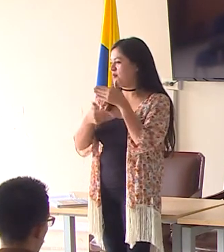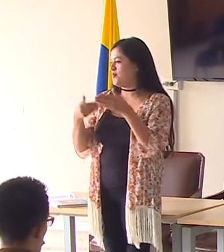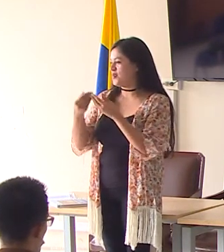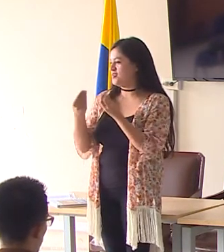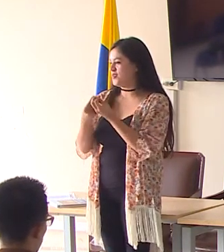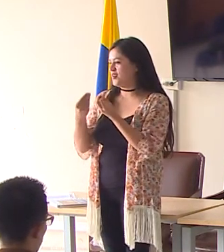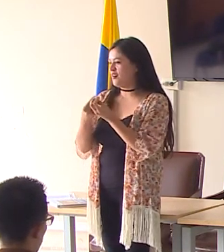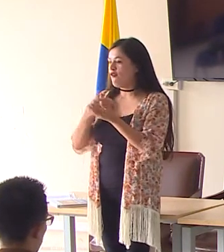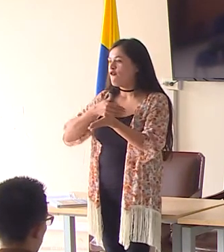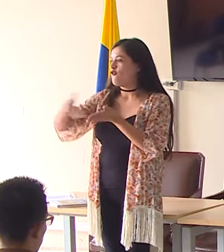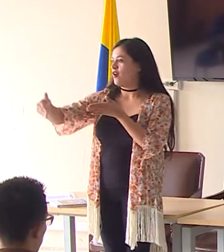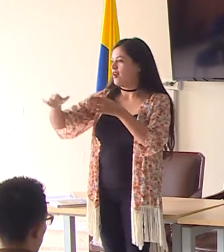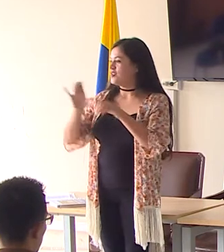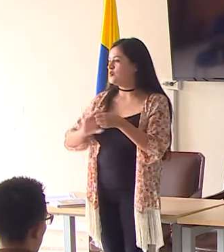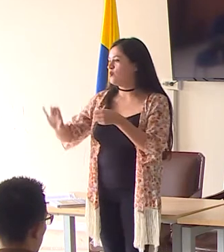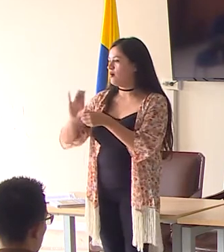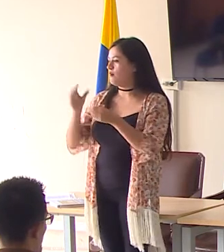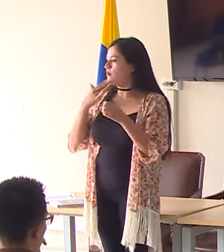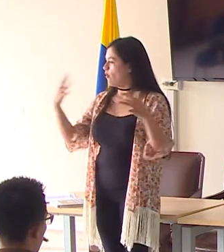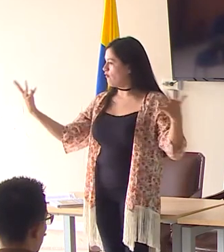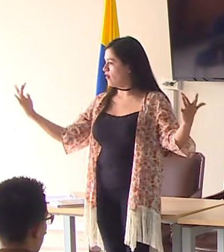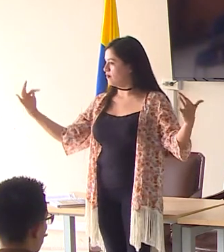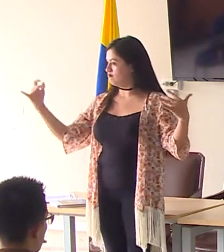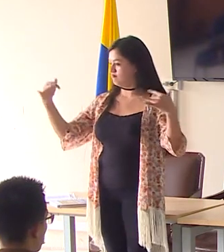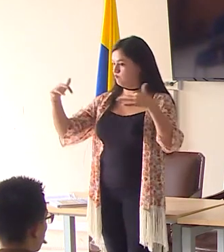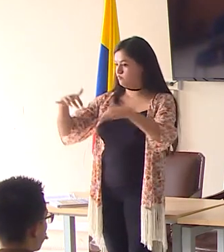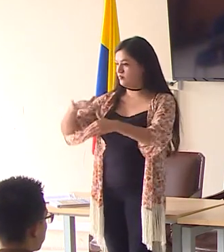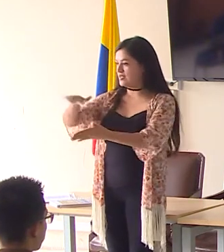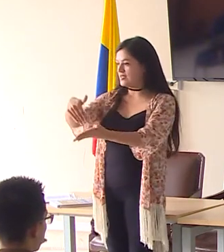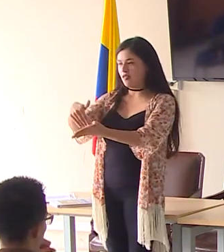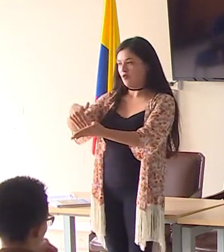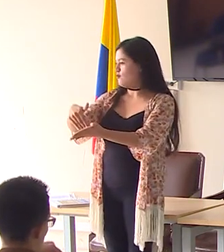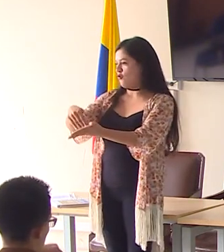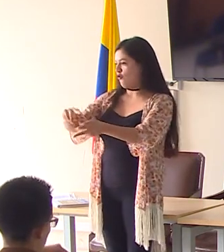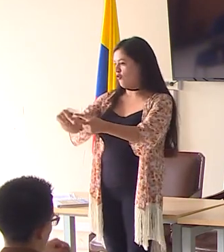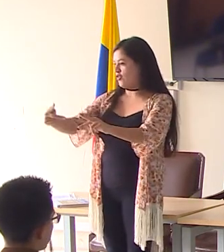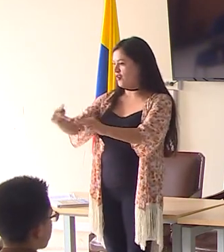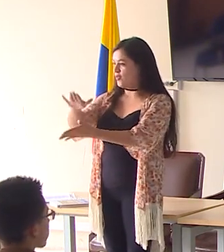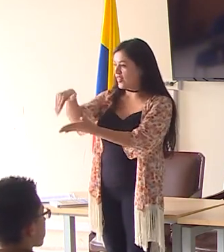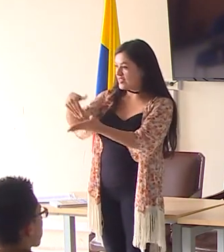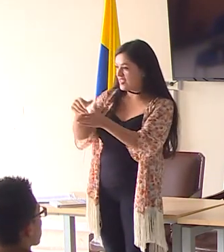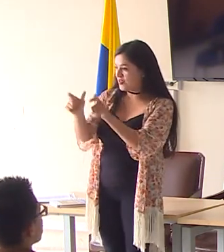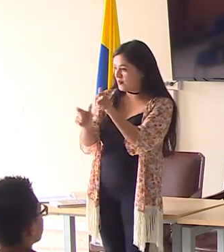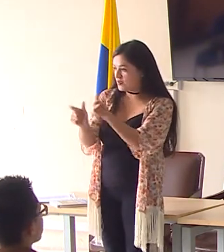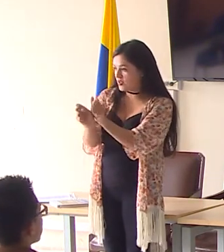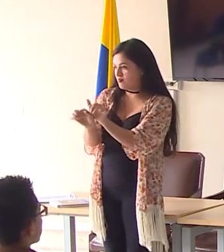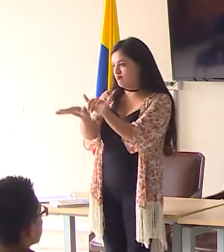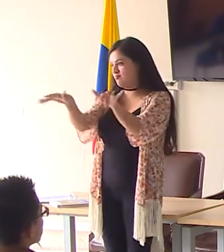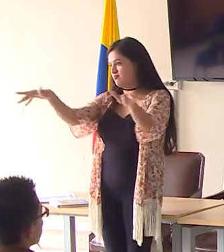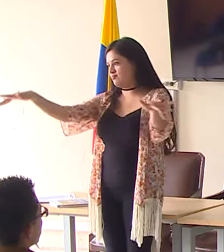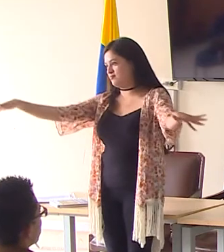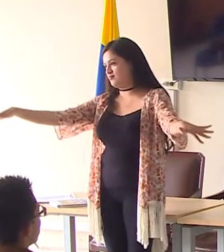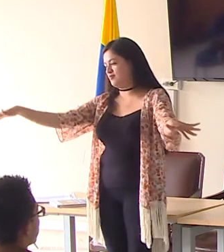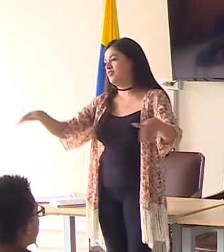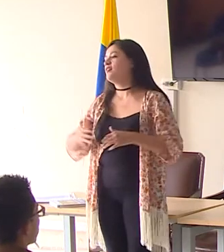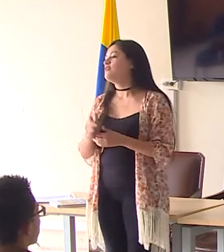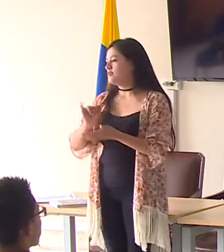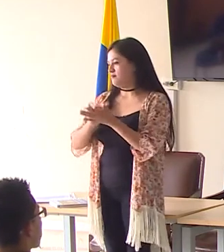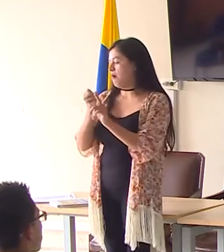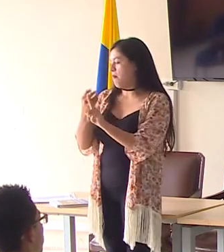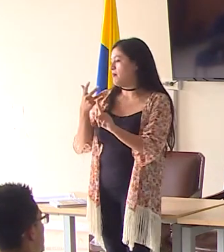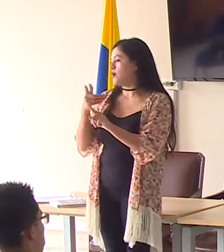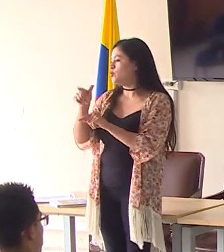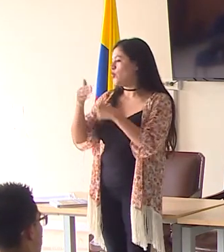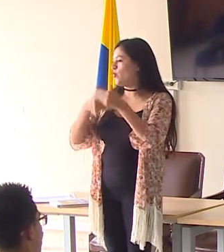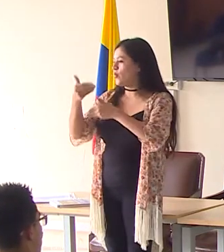de fuera de la ciudad hacia adentro de la ciudad que los hay pero digamos un componente muy importante de este estallido urbano es básicamente